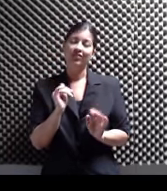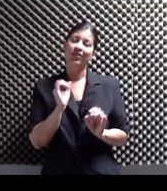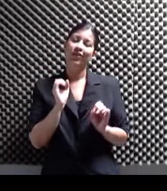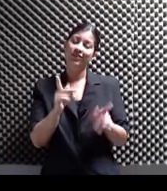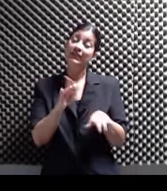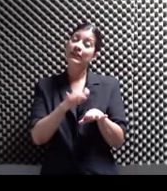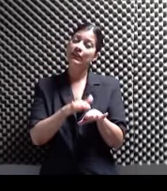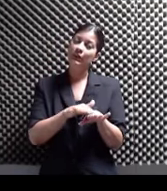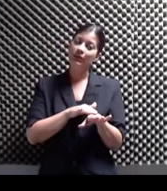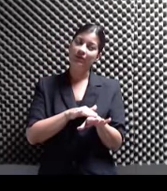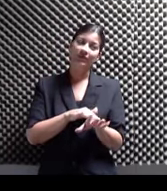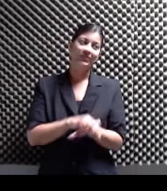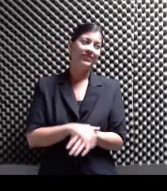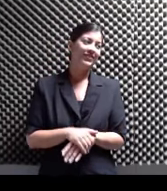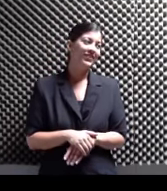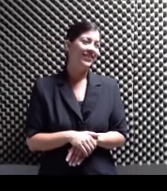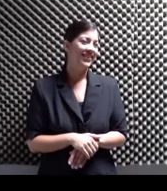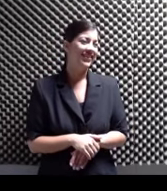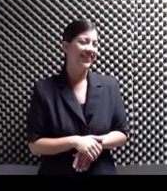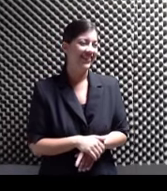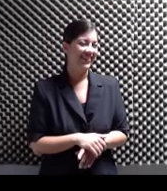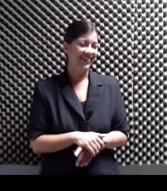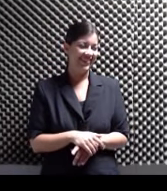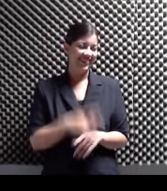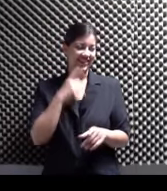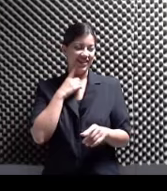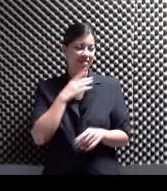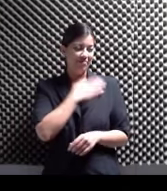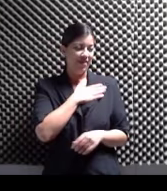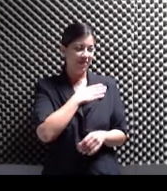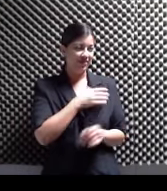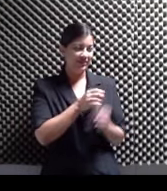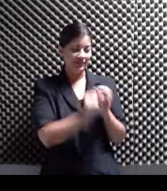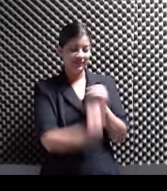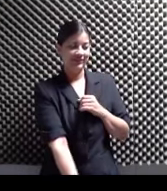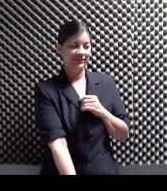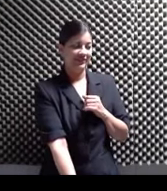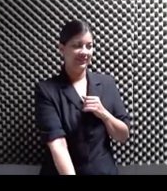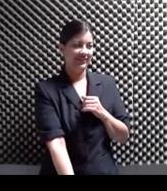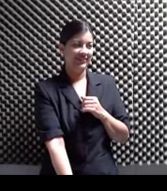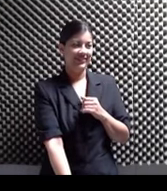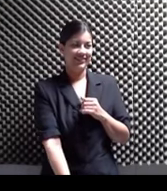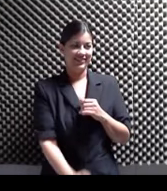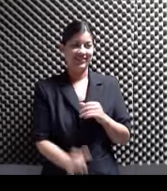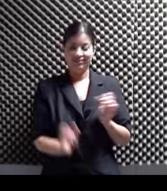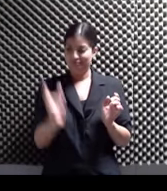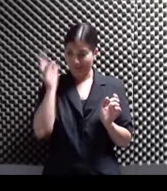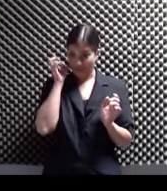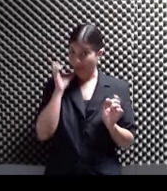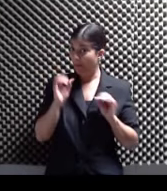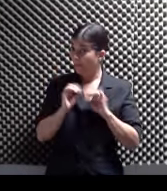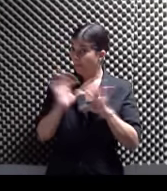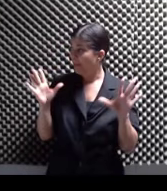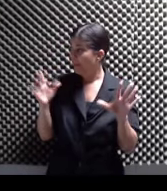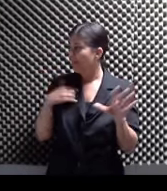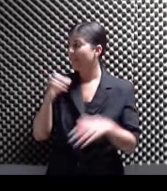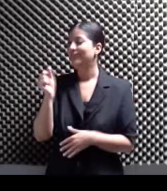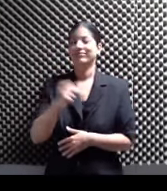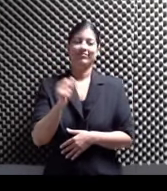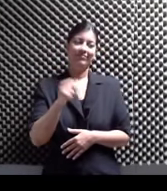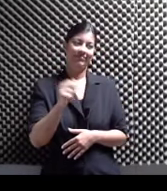Es José lo el que está explotado. Bueno, en el piso. Al piso. Mira aquí, en la jodillita. Me oigo bien. ¿Me escucha